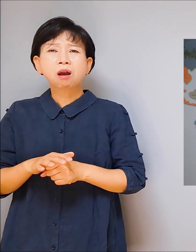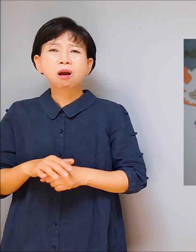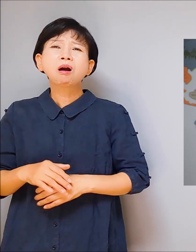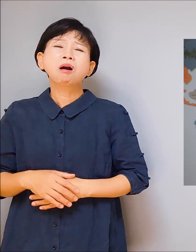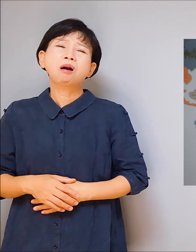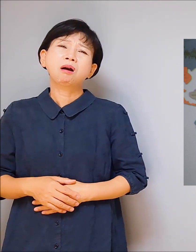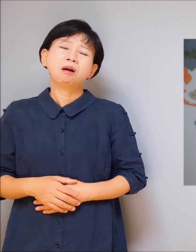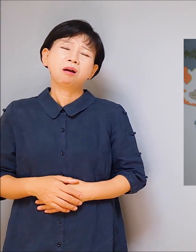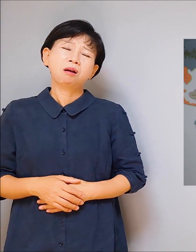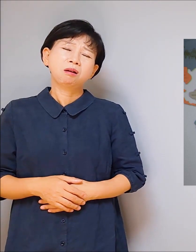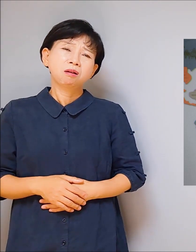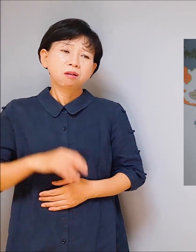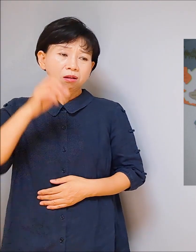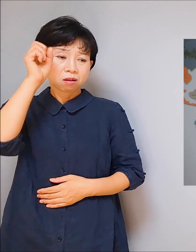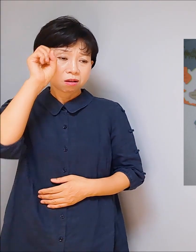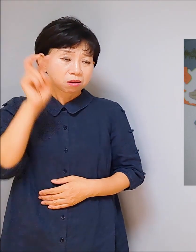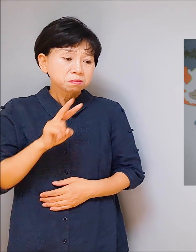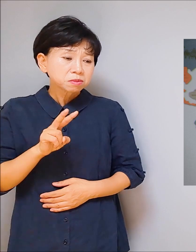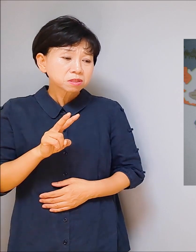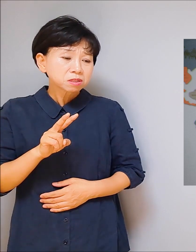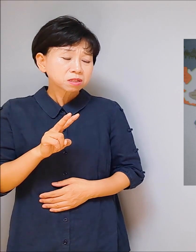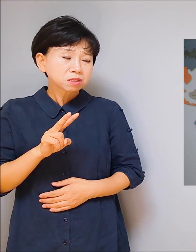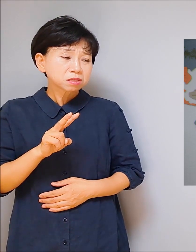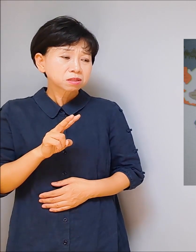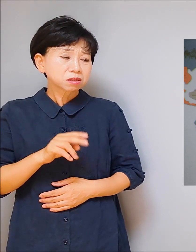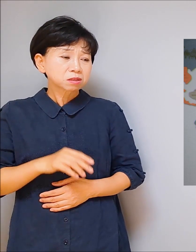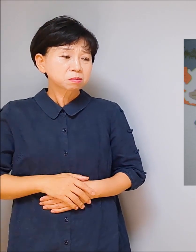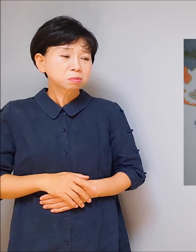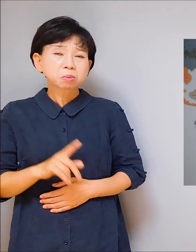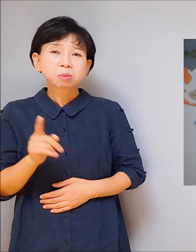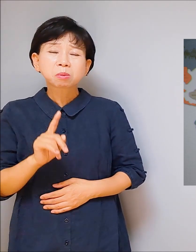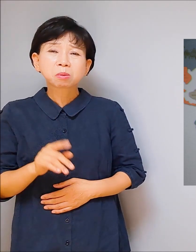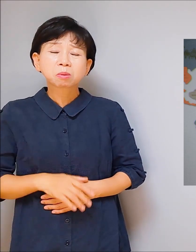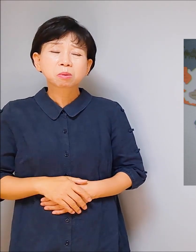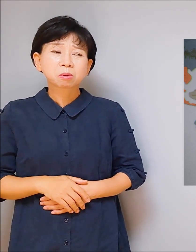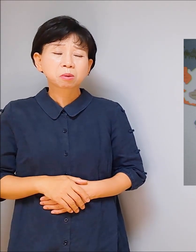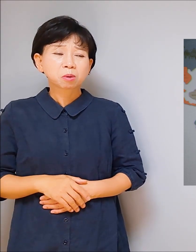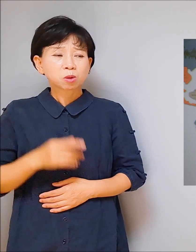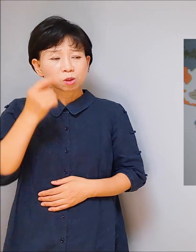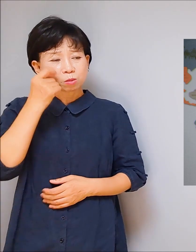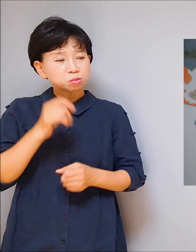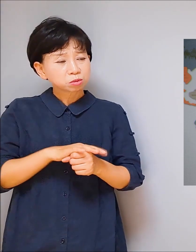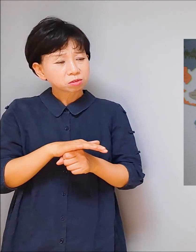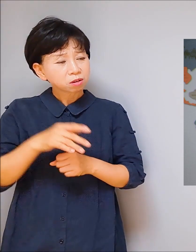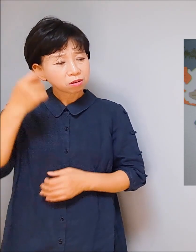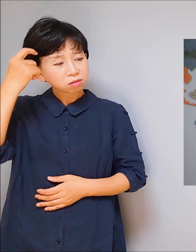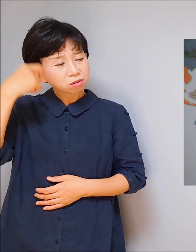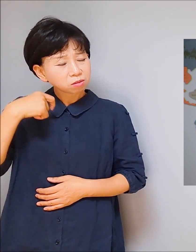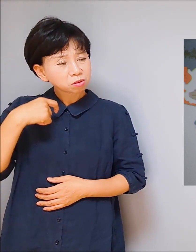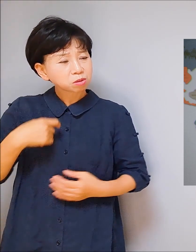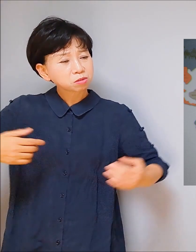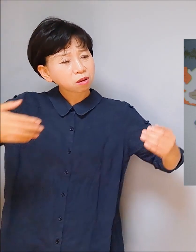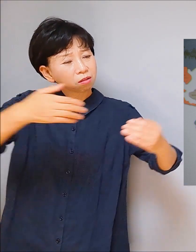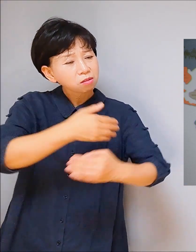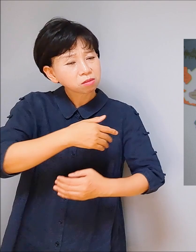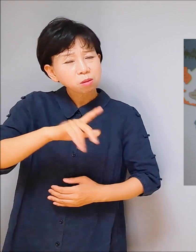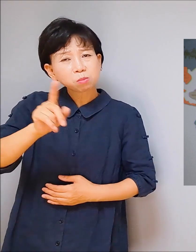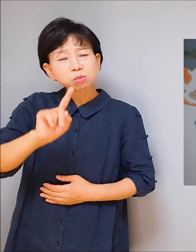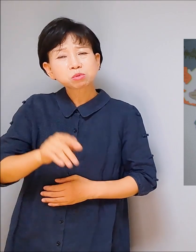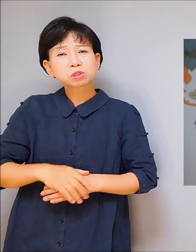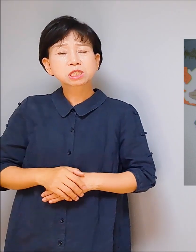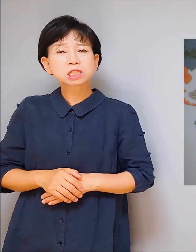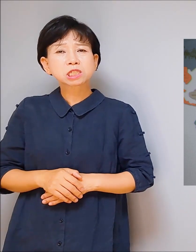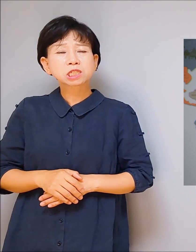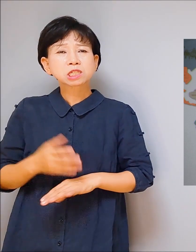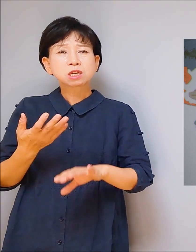있는지, 갑자기 형제애가 생긴 걸까요? 아니면 동정심이 생긴 걸까요? 야곱이 보내는 예물을